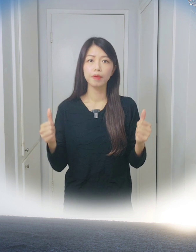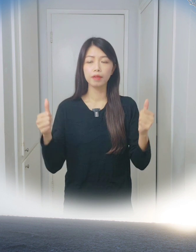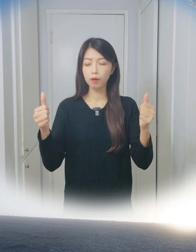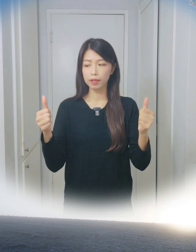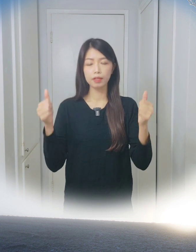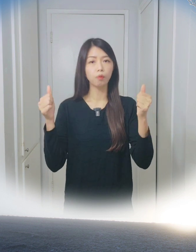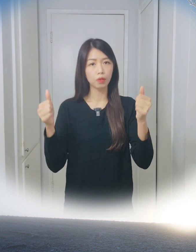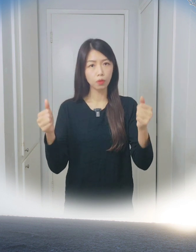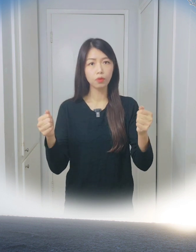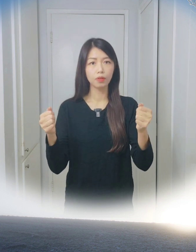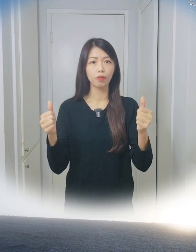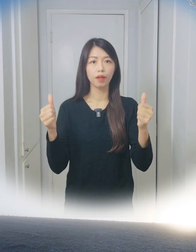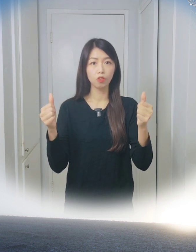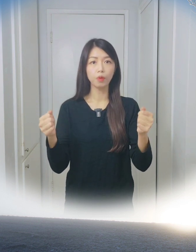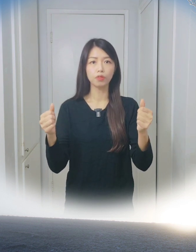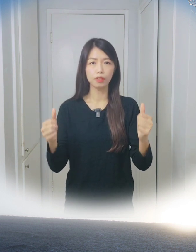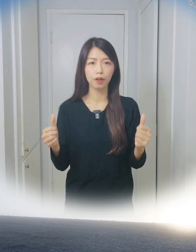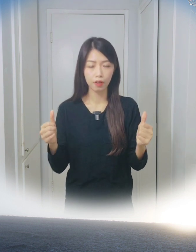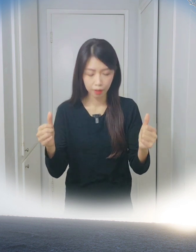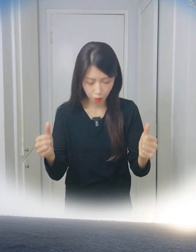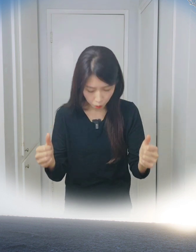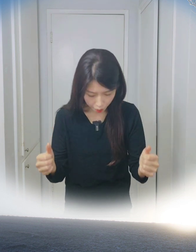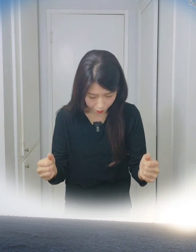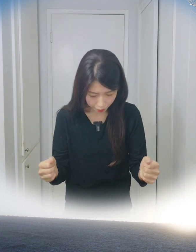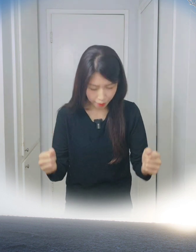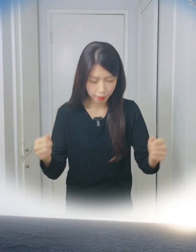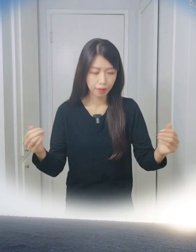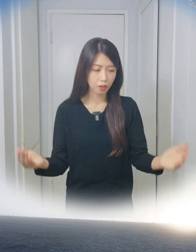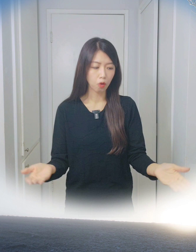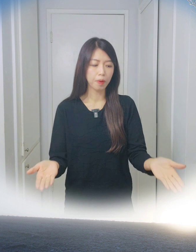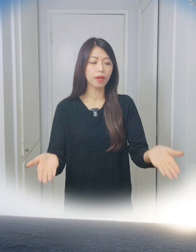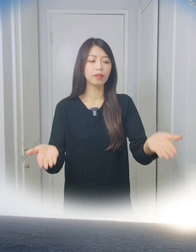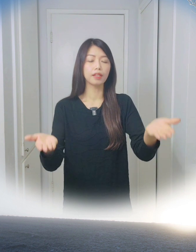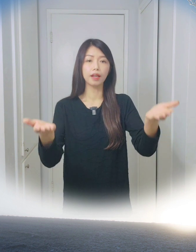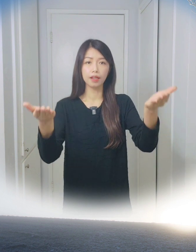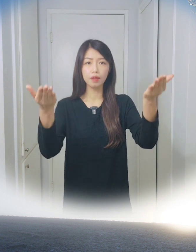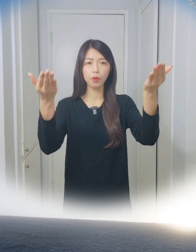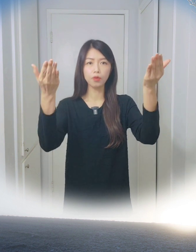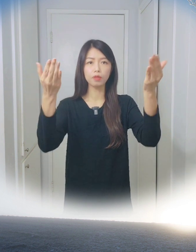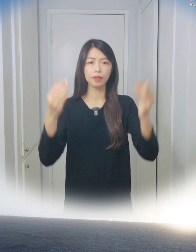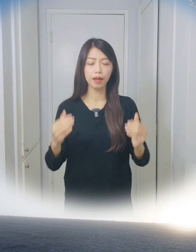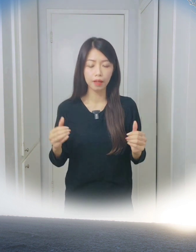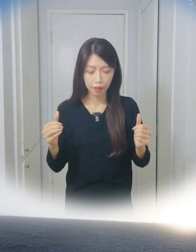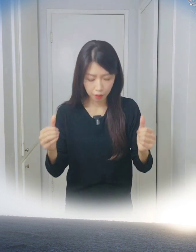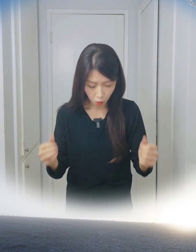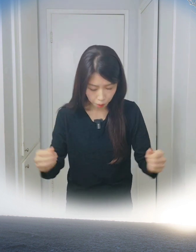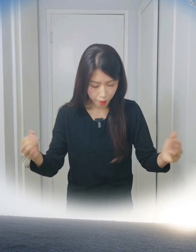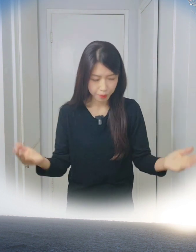고개를 숙이면서 같이 엄지도 이렇게 접어주시는 거예요. 경배합니다. 경배 드리다까지